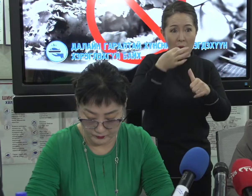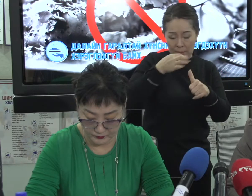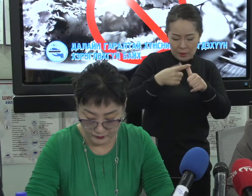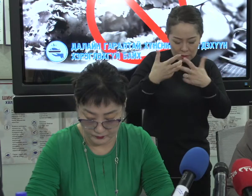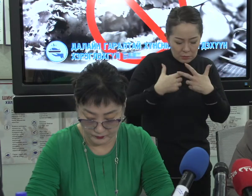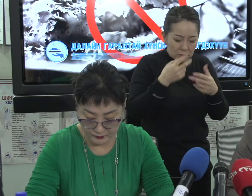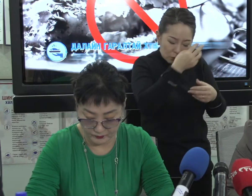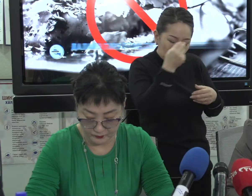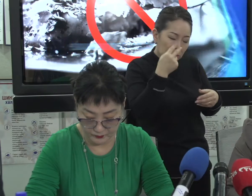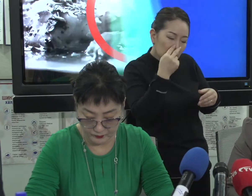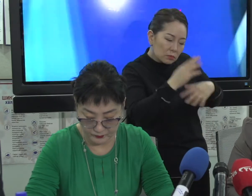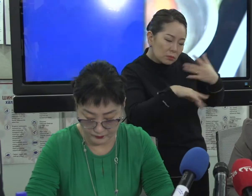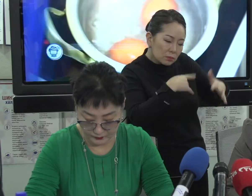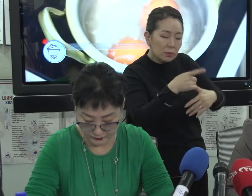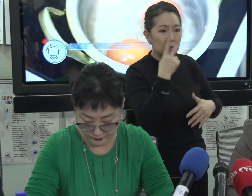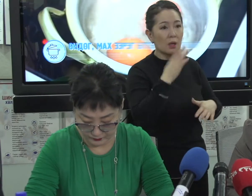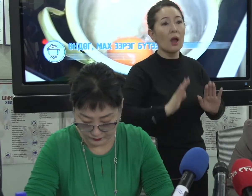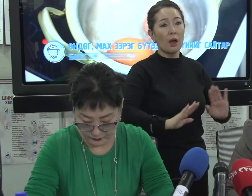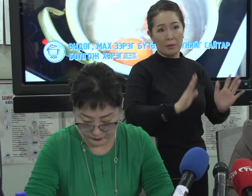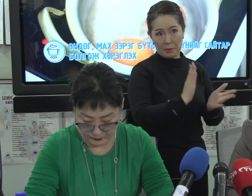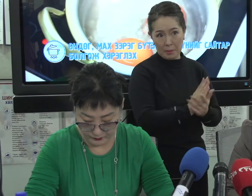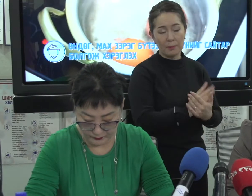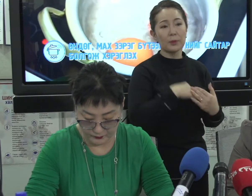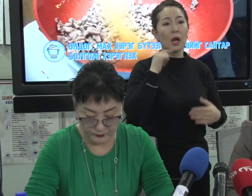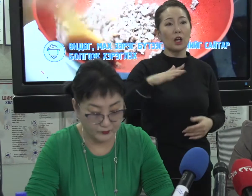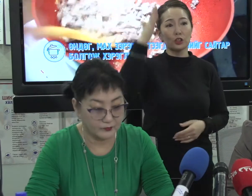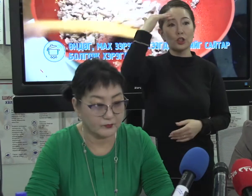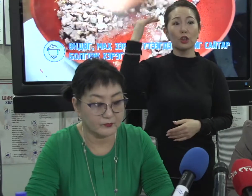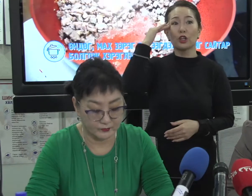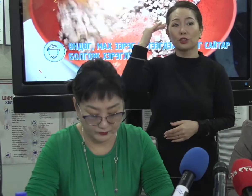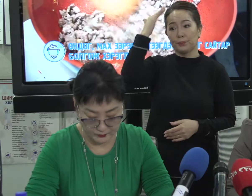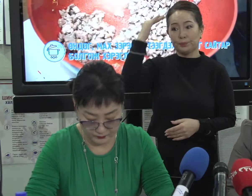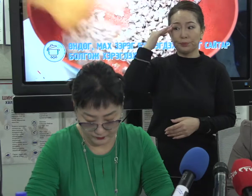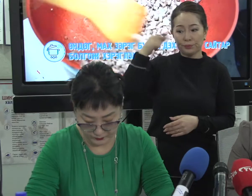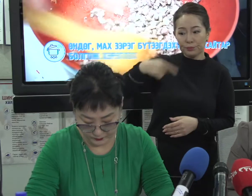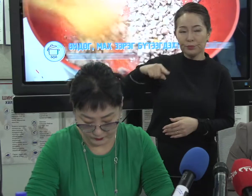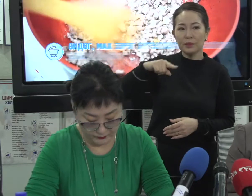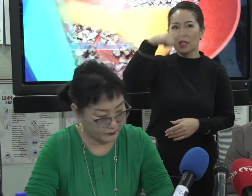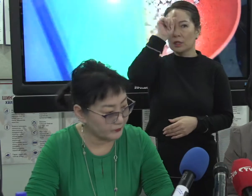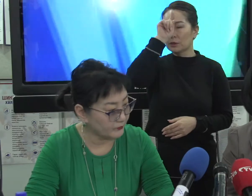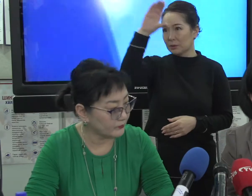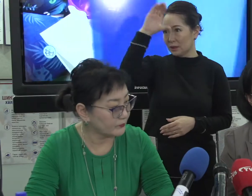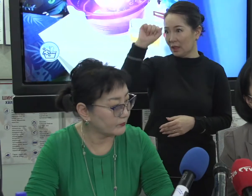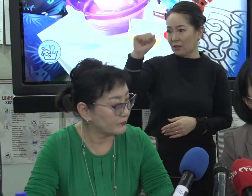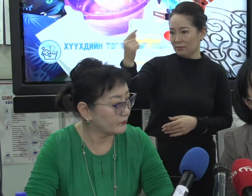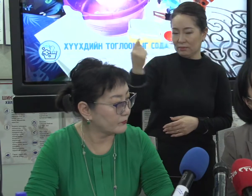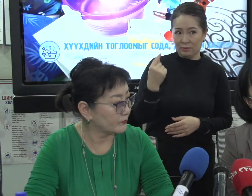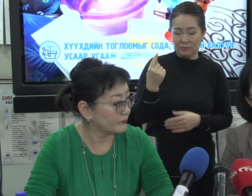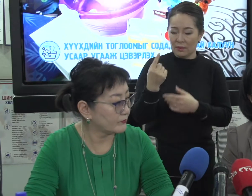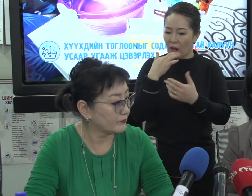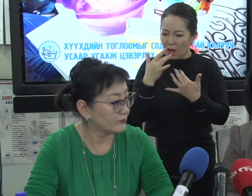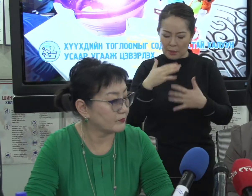байна. За энэ бүгд найрамдах Солонгос улсын эрүүл мэндийн сайд бол энэ манай улс бол төрөвчлсөн